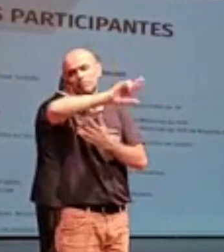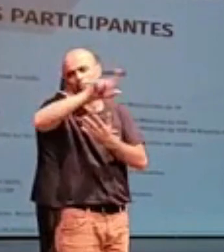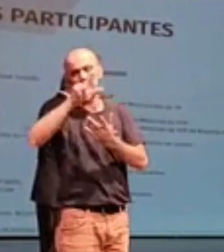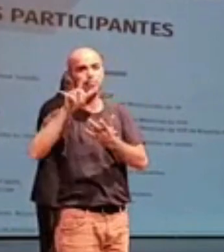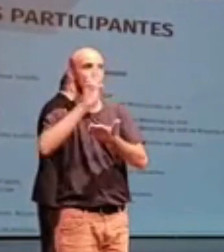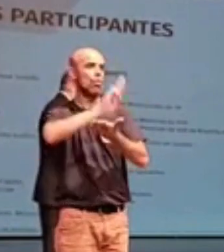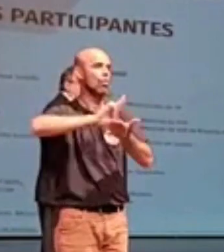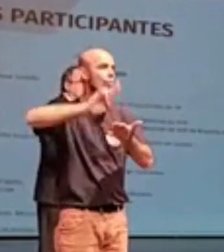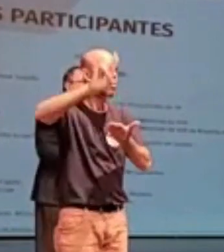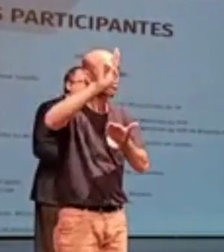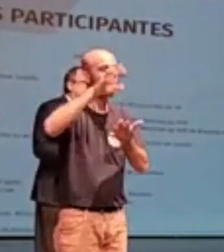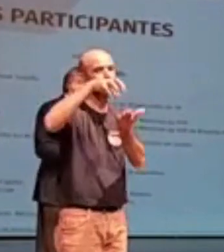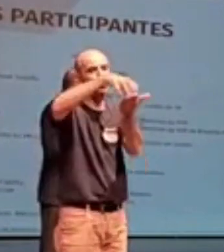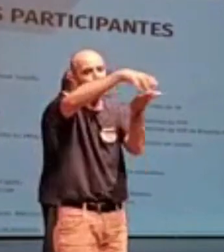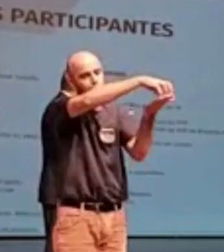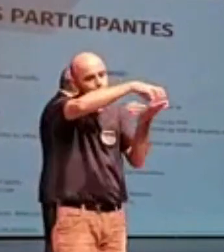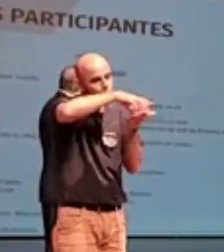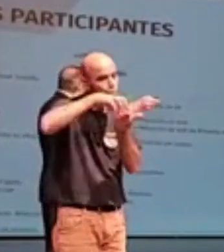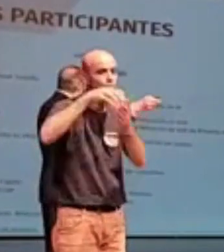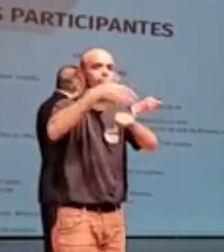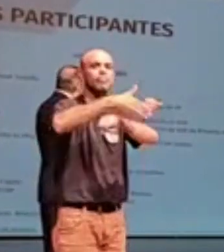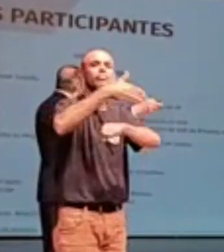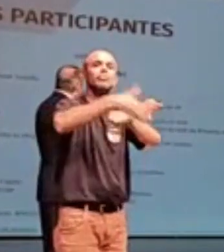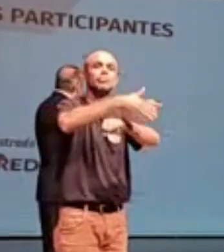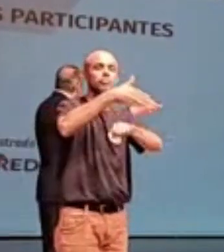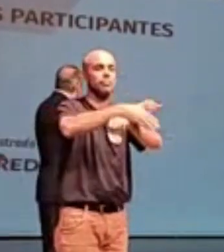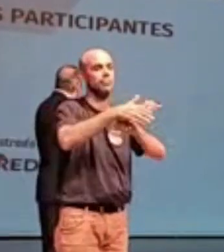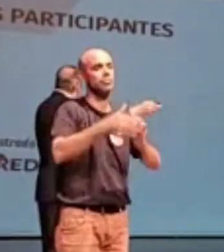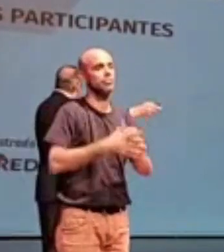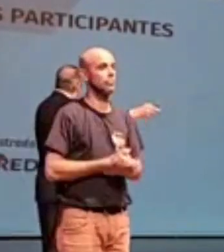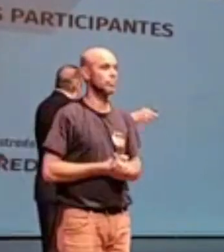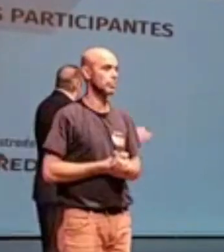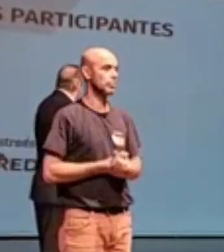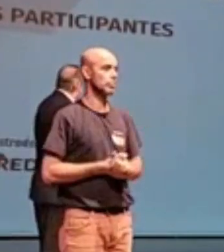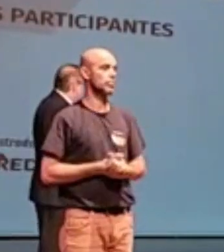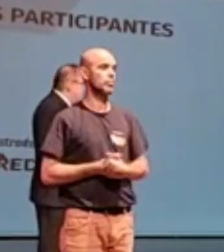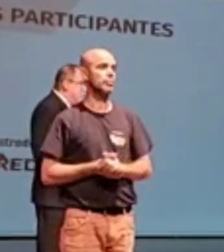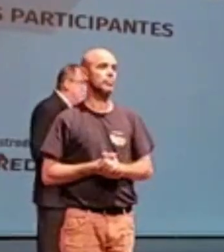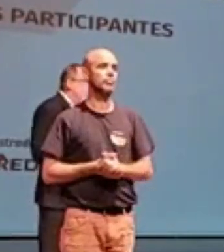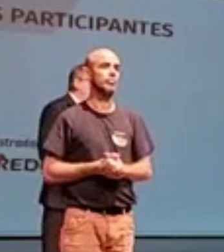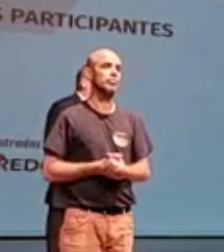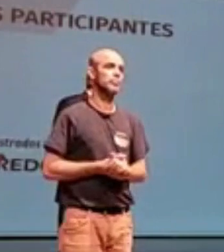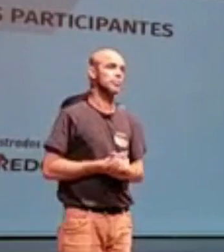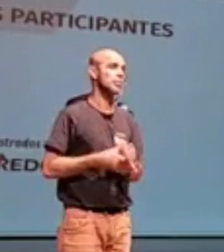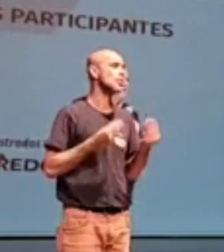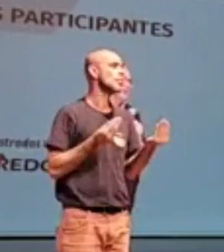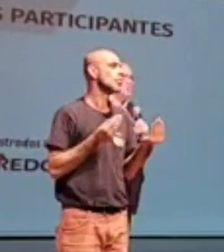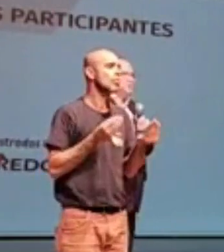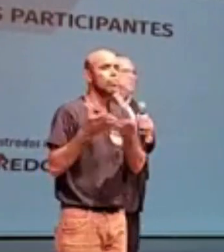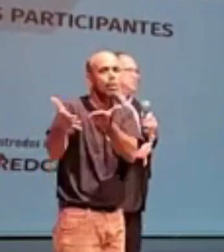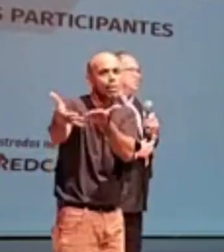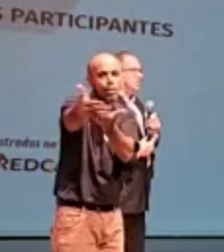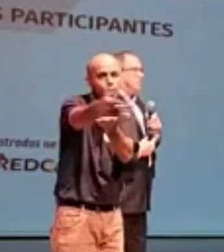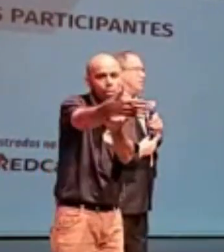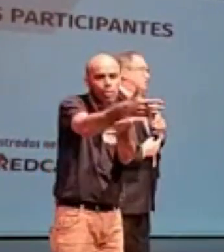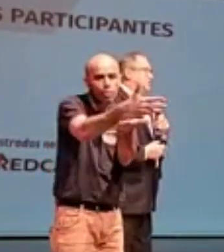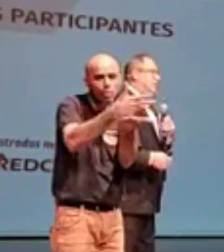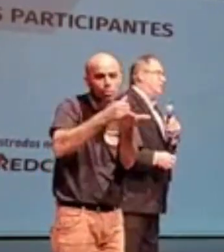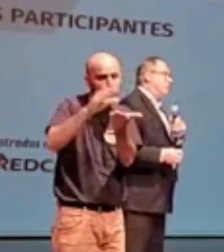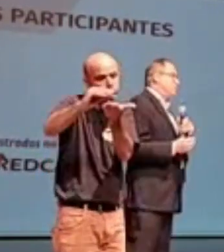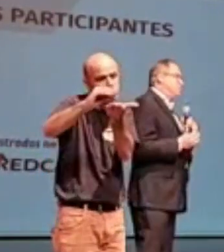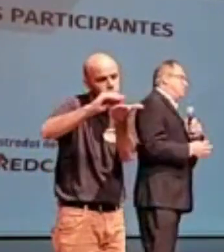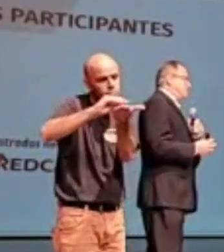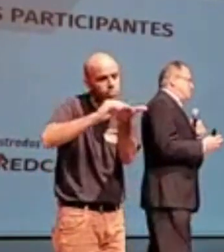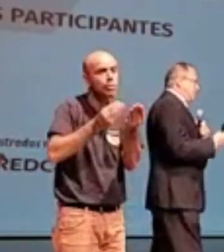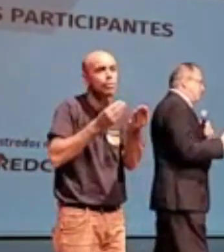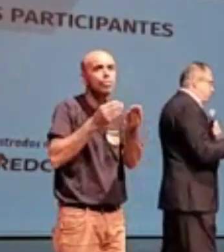vários centros aqui que participaram. Tá? E como coletar esses dados hoje em dia? Né?